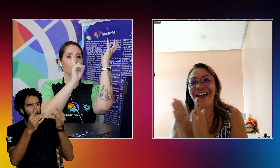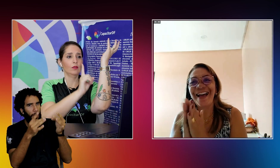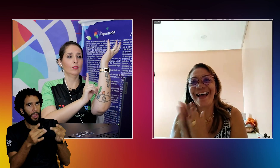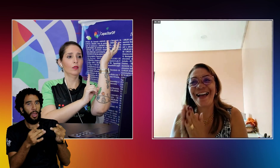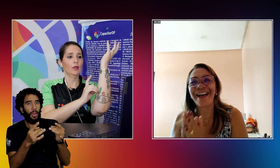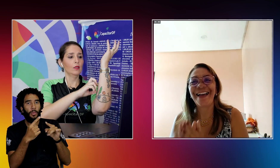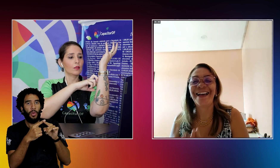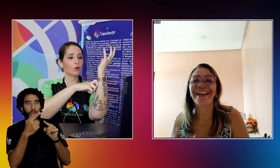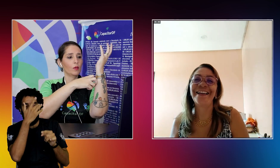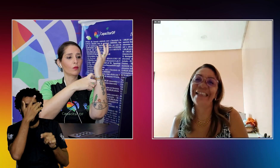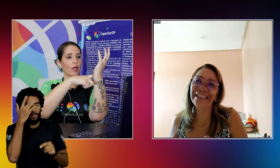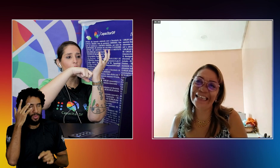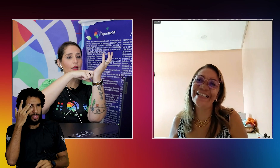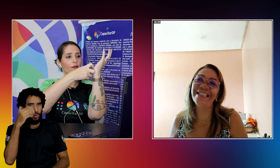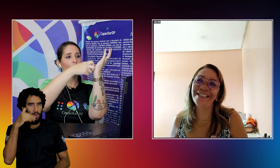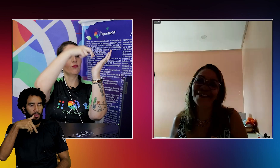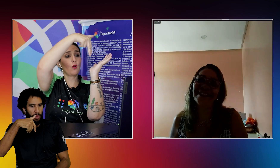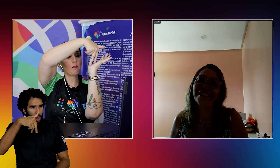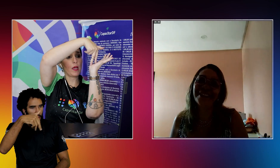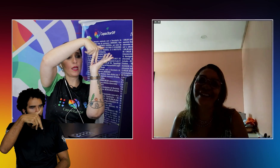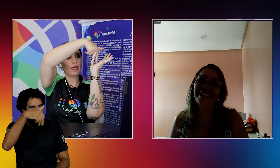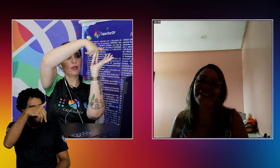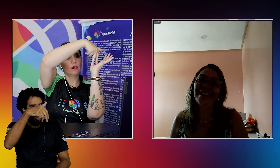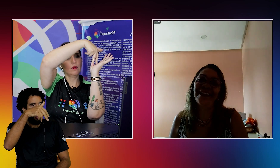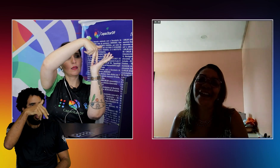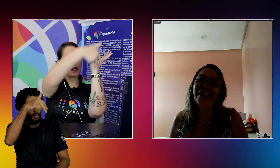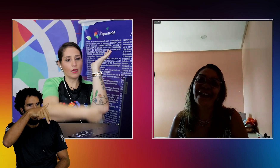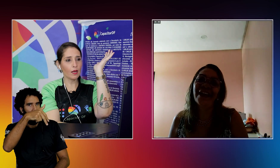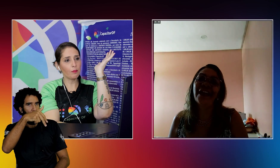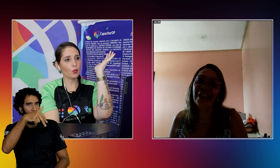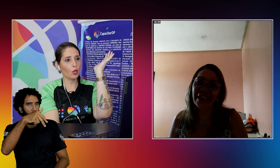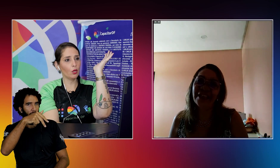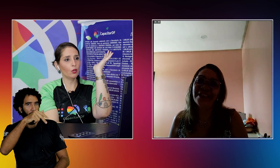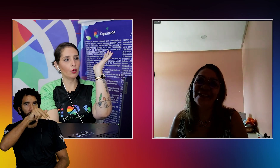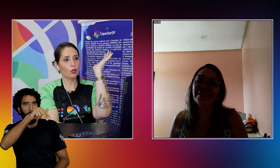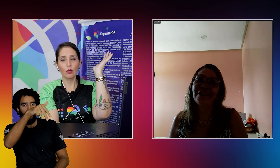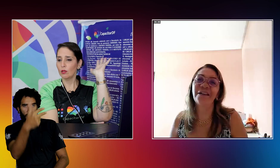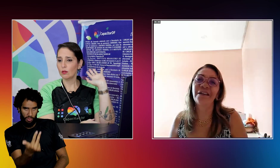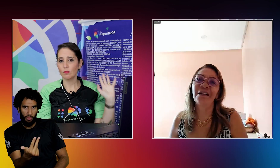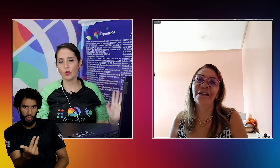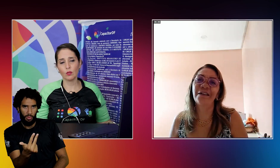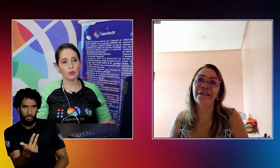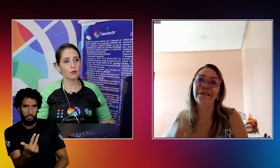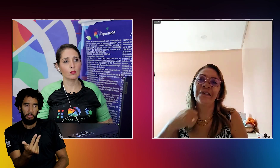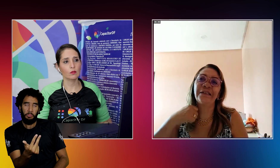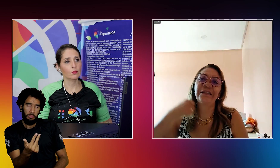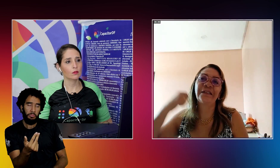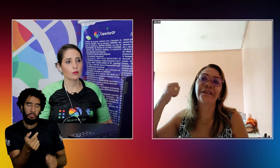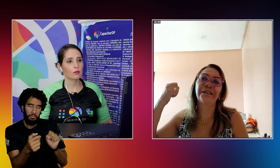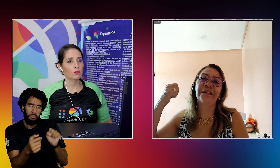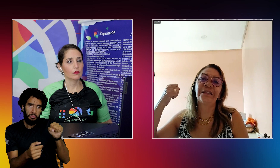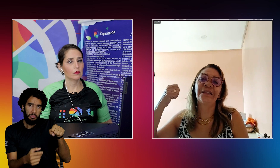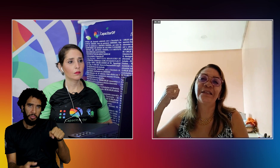andando, subiu na árvore e ficou em pé. Dali ela pulou, pronto.